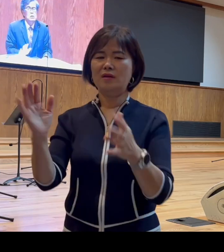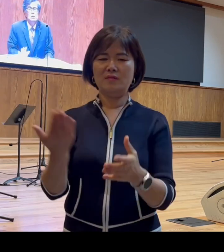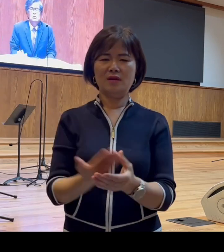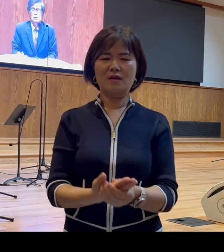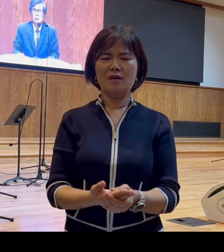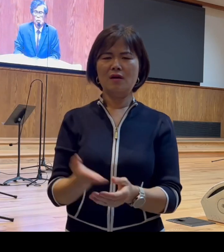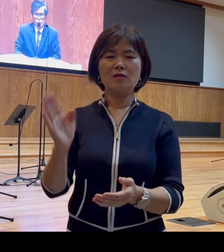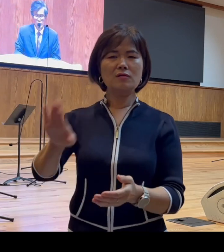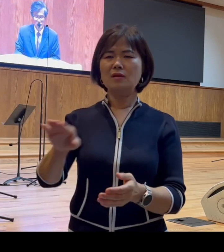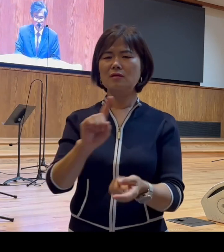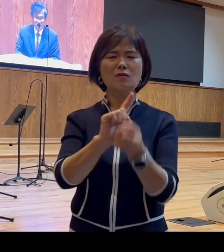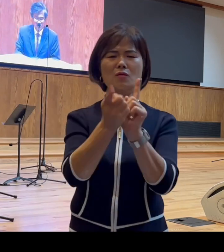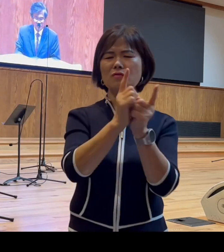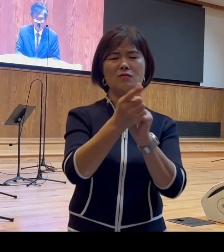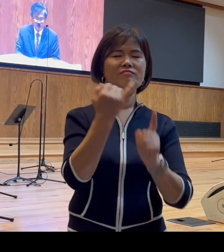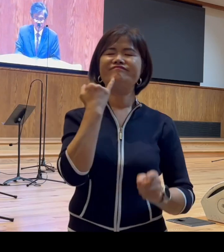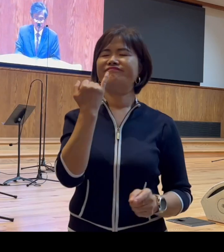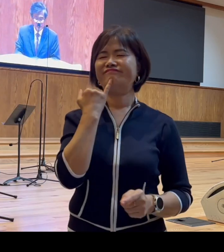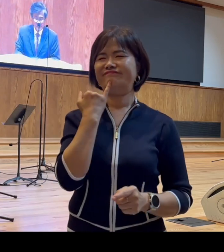그런데도 스스럼이 없어요.